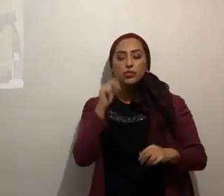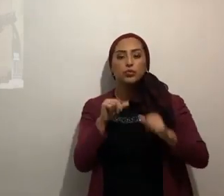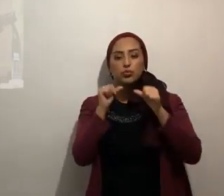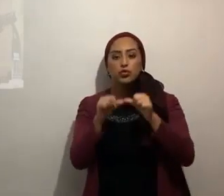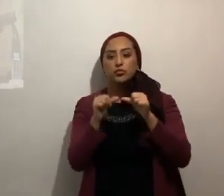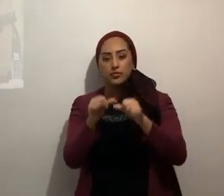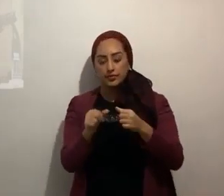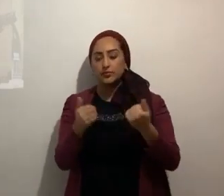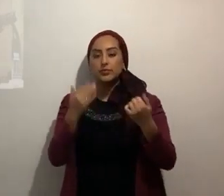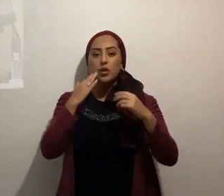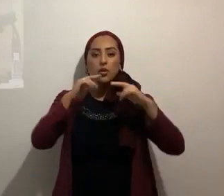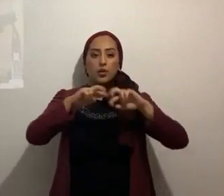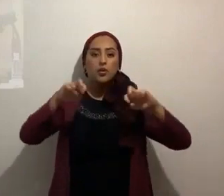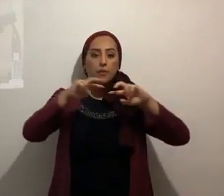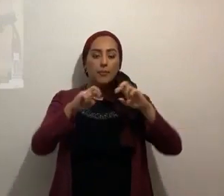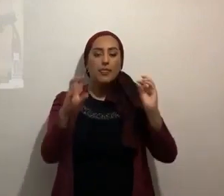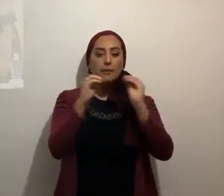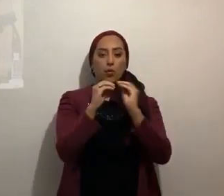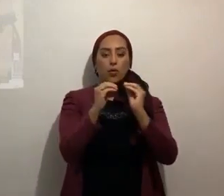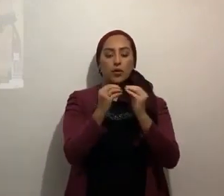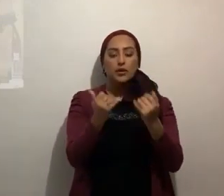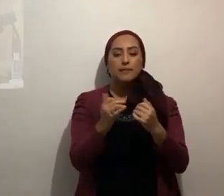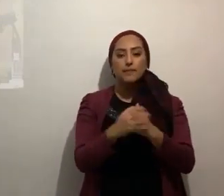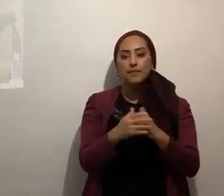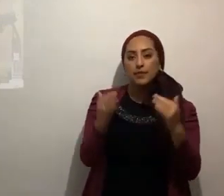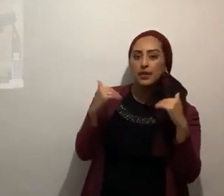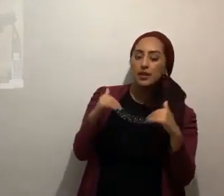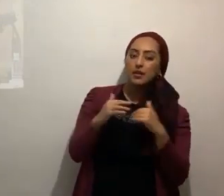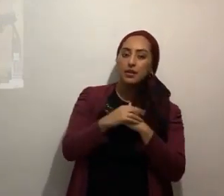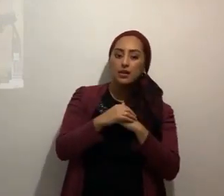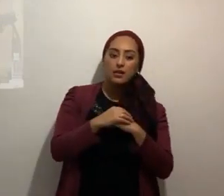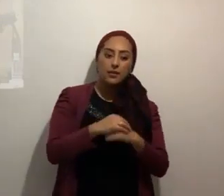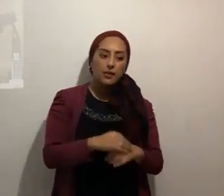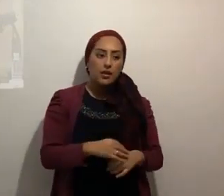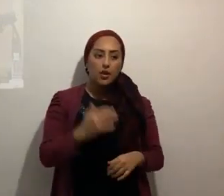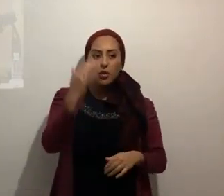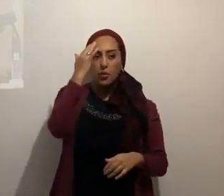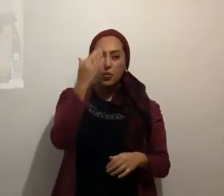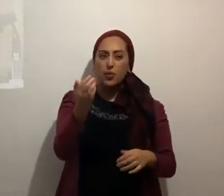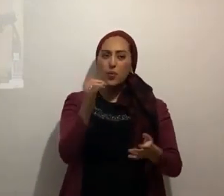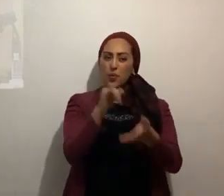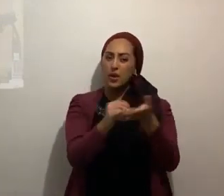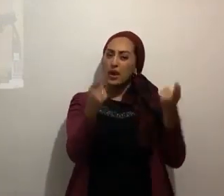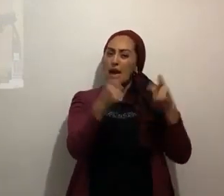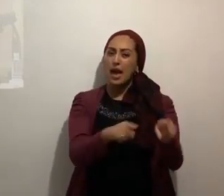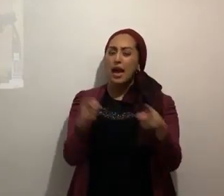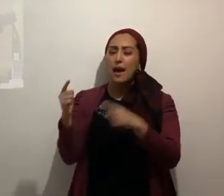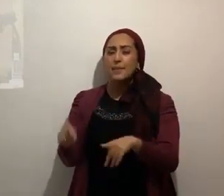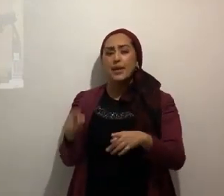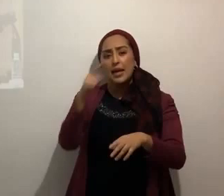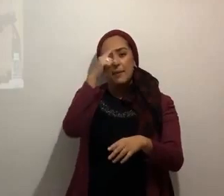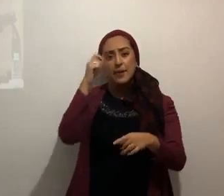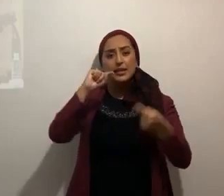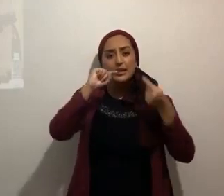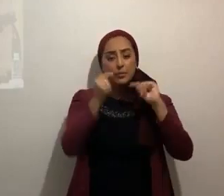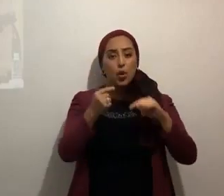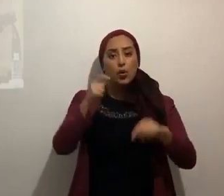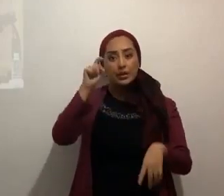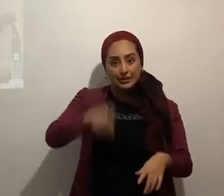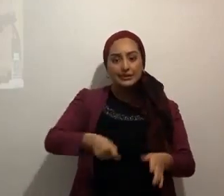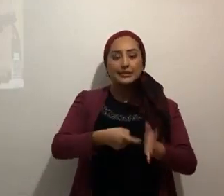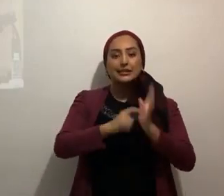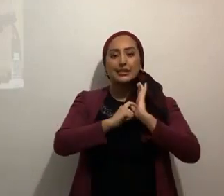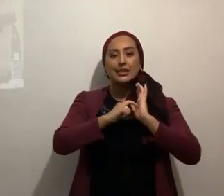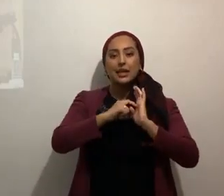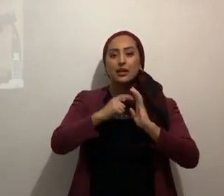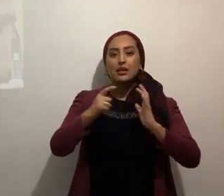Ahorita vamos a desglosar el tema, lo voy a desglosar. Entonces, ¿por qué se da esta situación? Porque el dolor exige